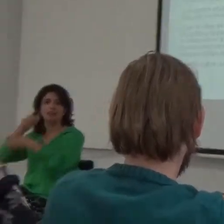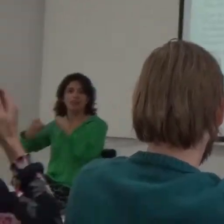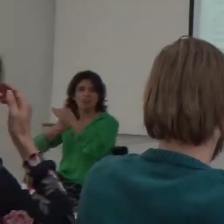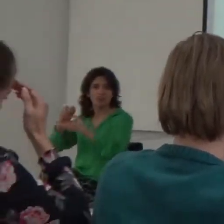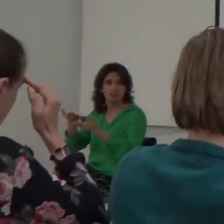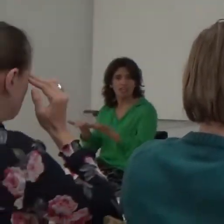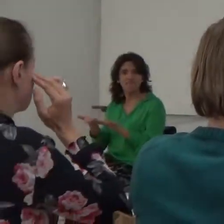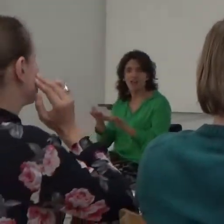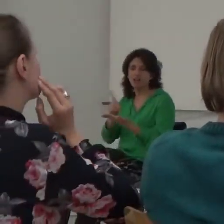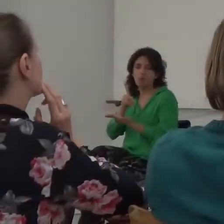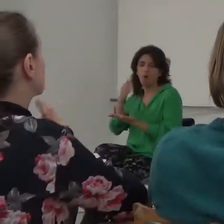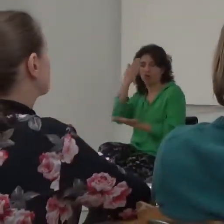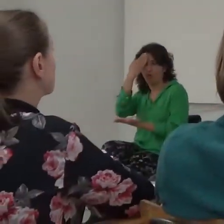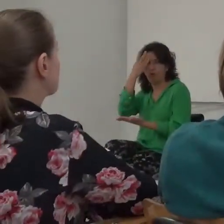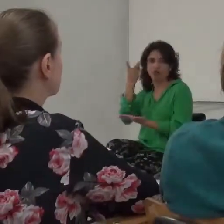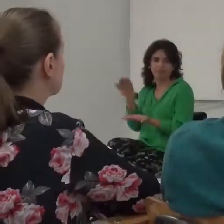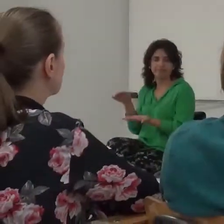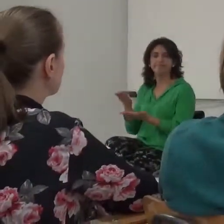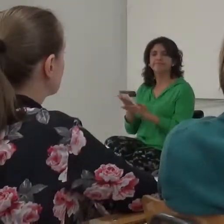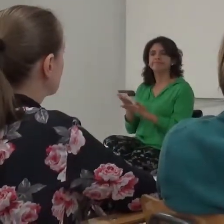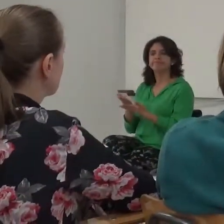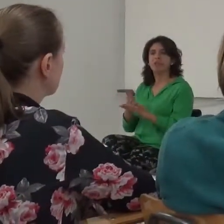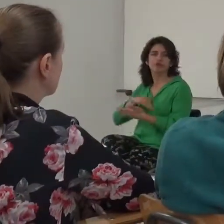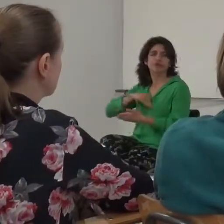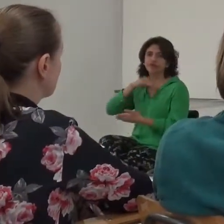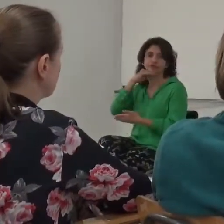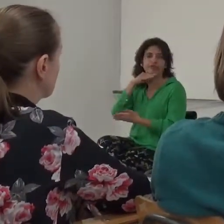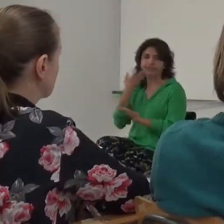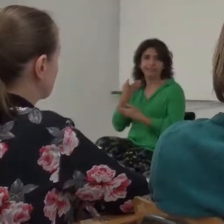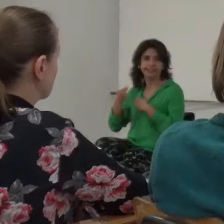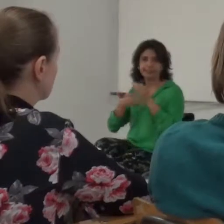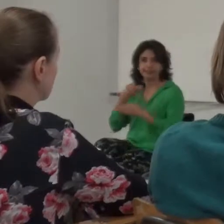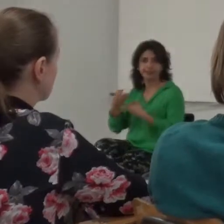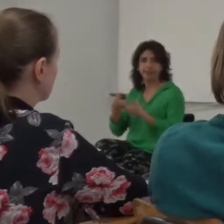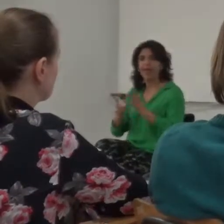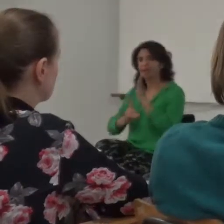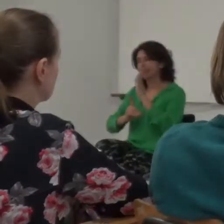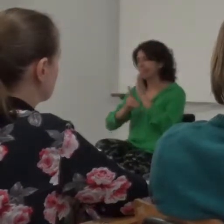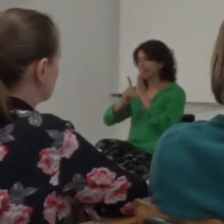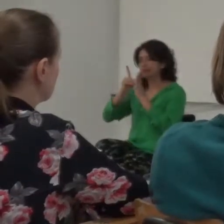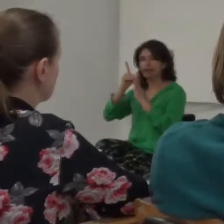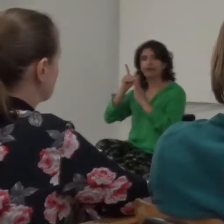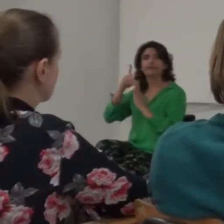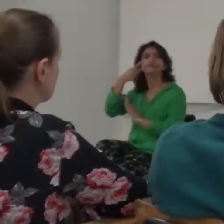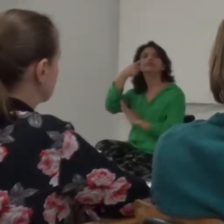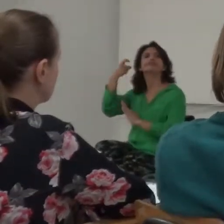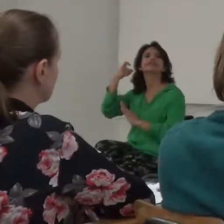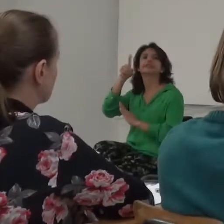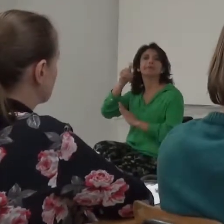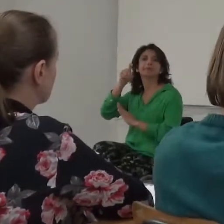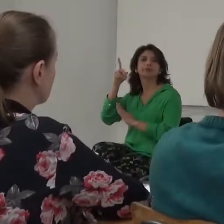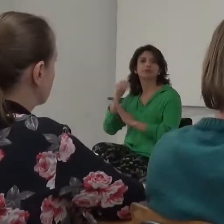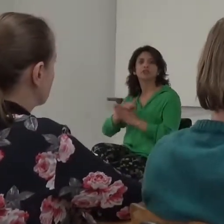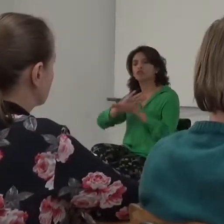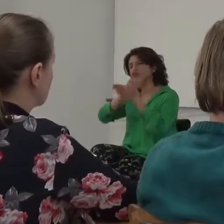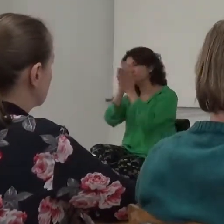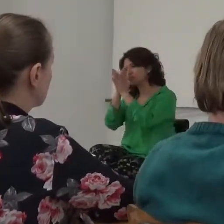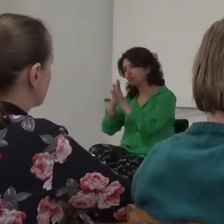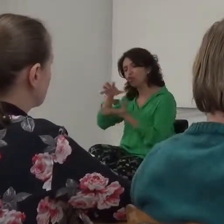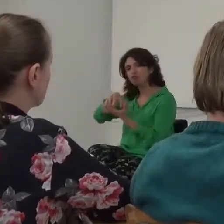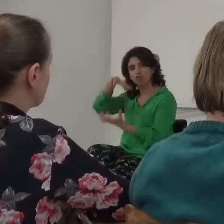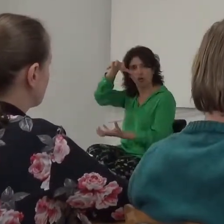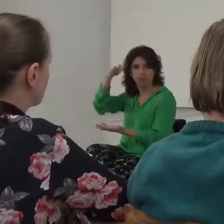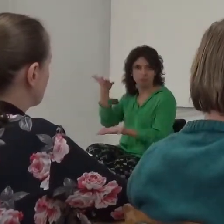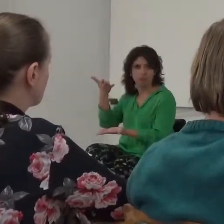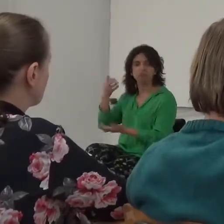estructura suficiente dentro del relato. Y el desarrollo de la narrativa es prioritario, o sea, esto está en todos los discursos, en todos los textos. Las